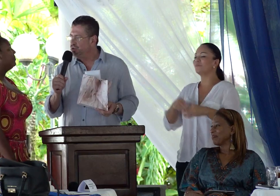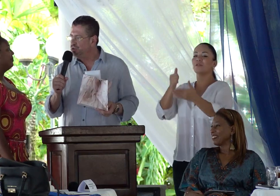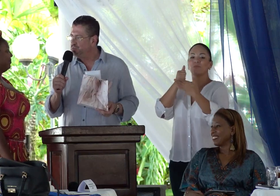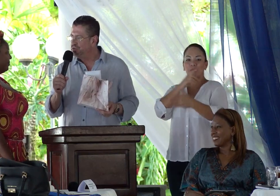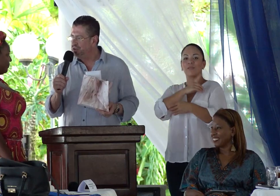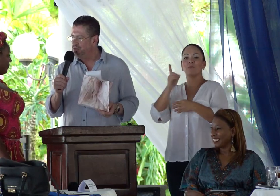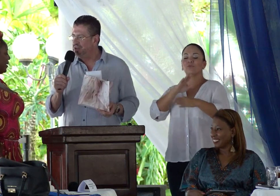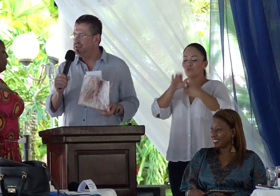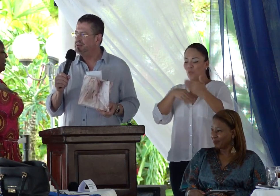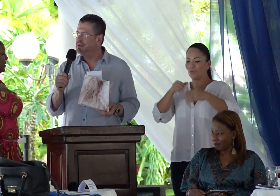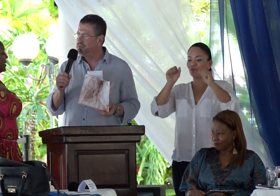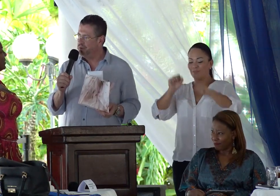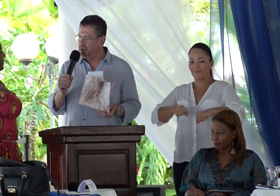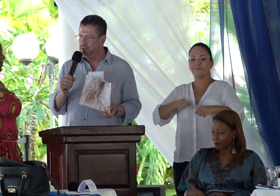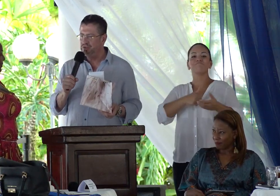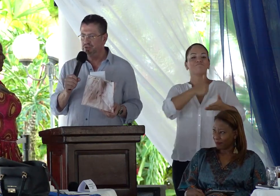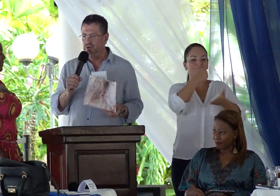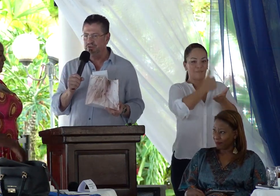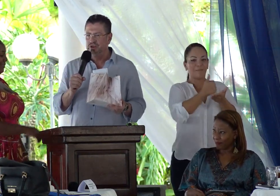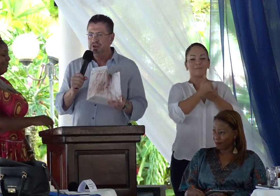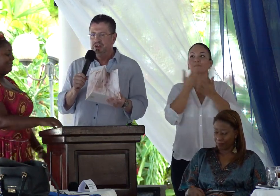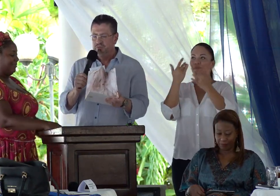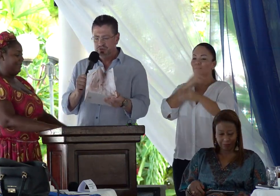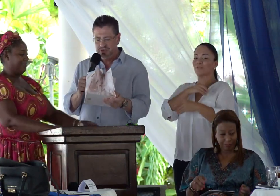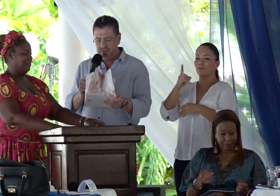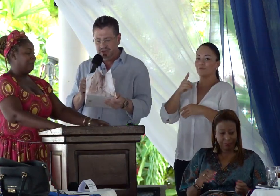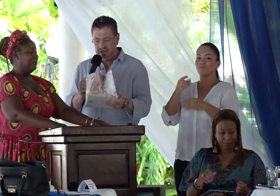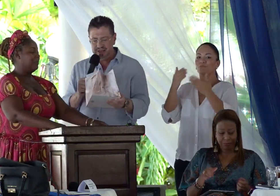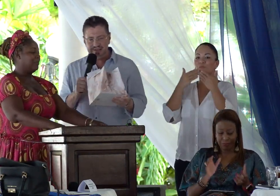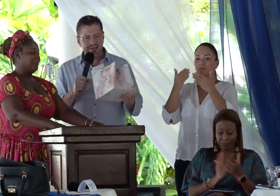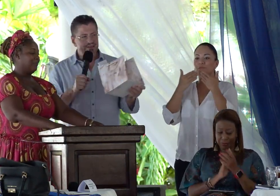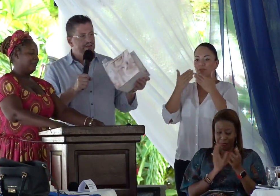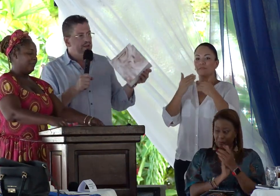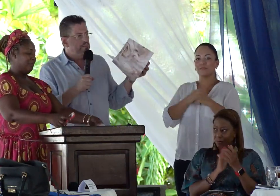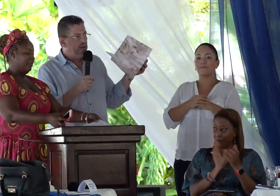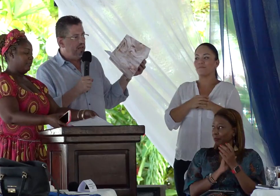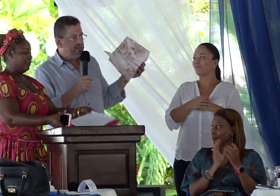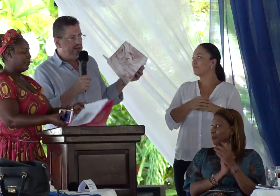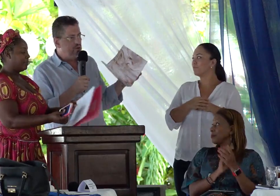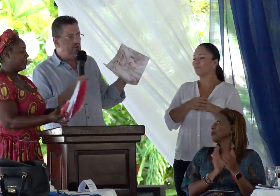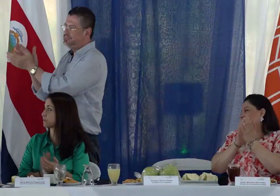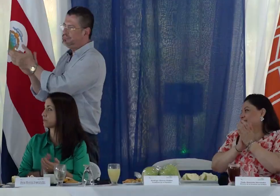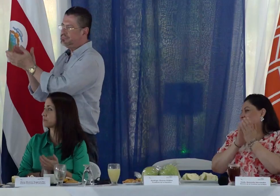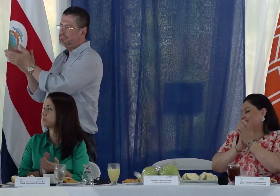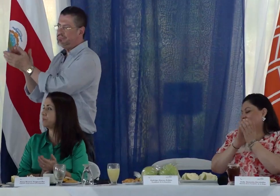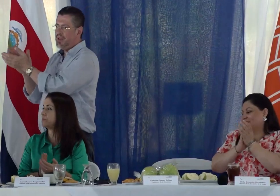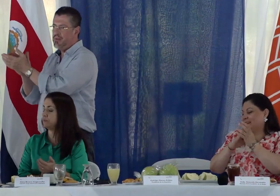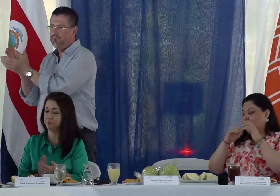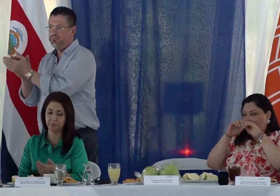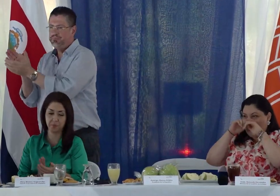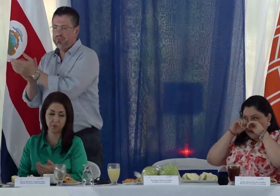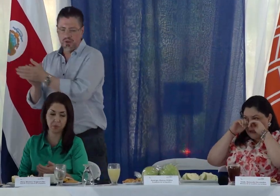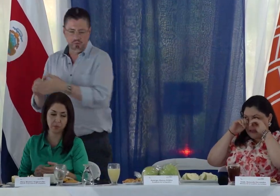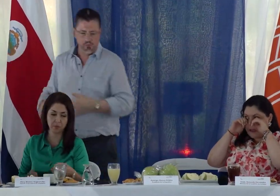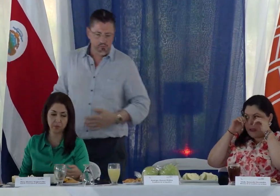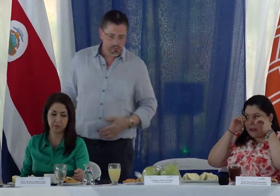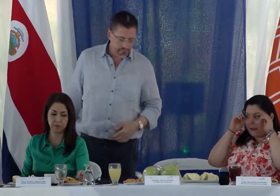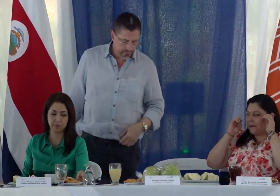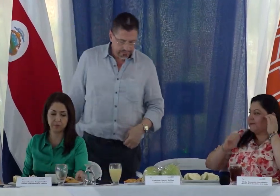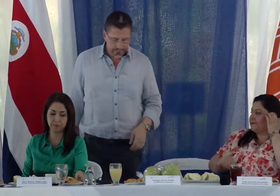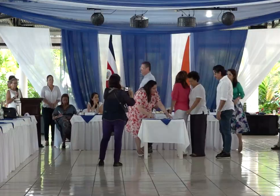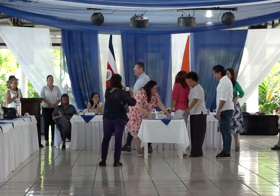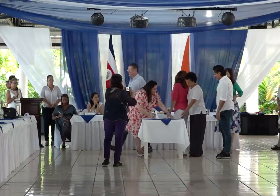ayuda de Dios todo es posible. Amén, así es. Queremos el Dios. Muchísimas gracias. Me las llevo. Yo creo. Muchas